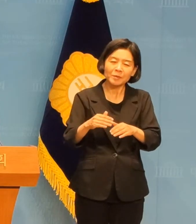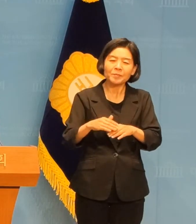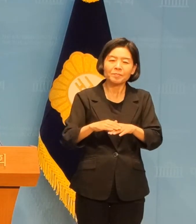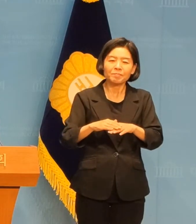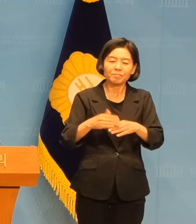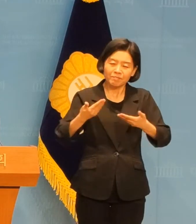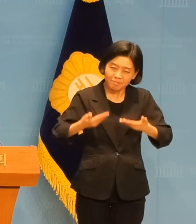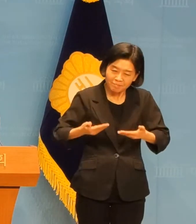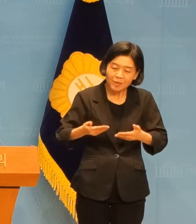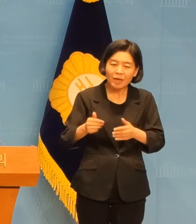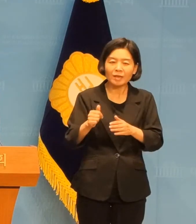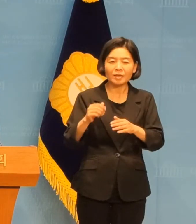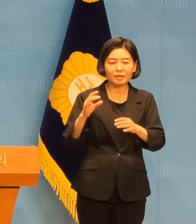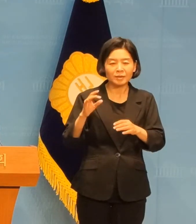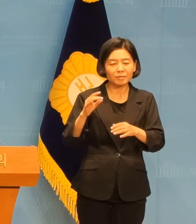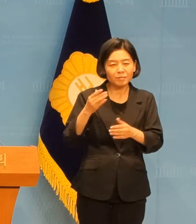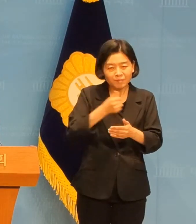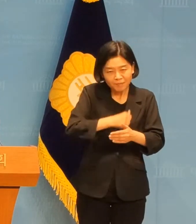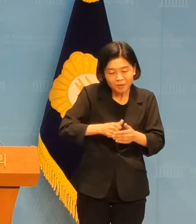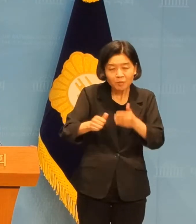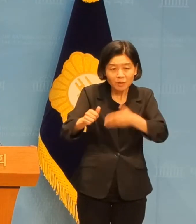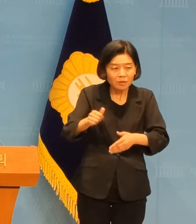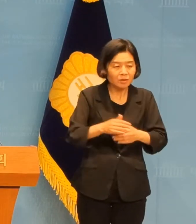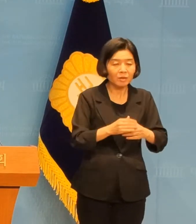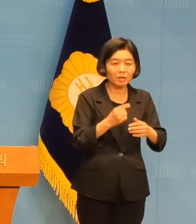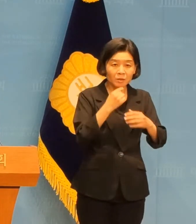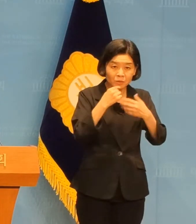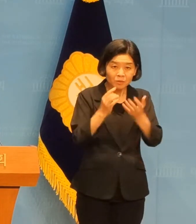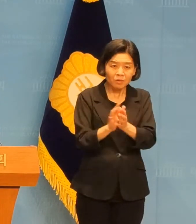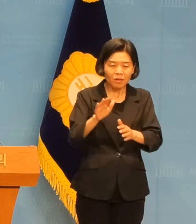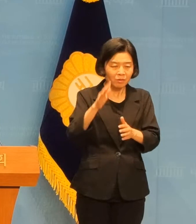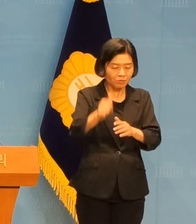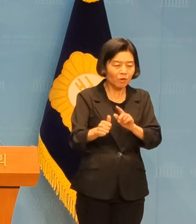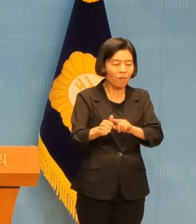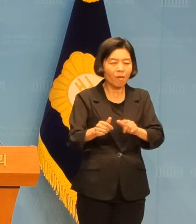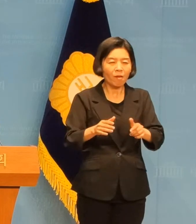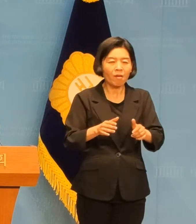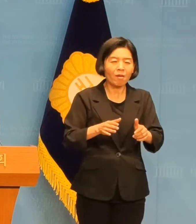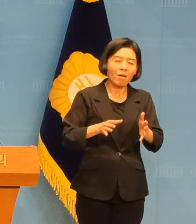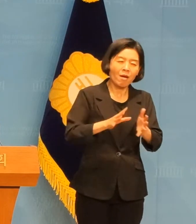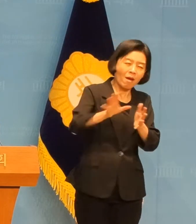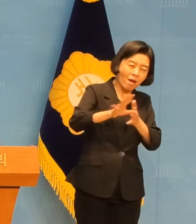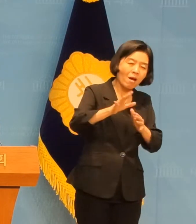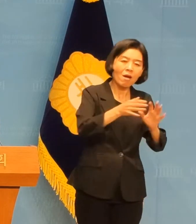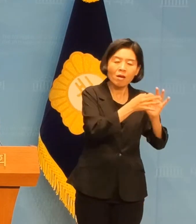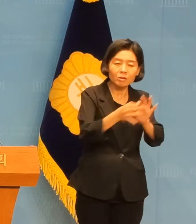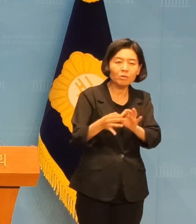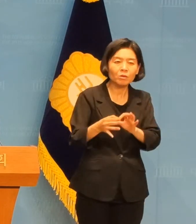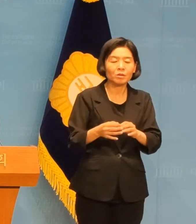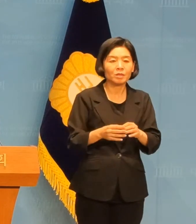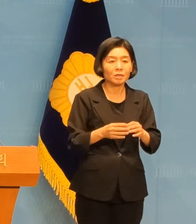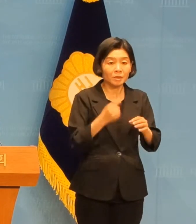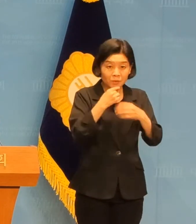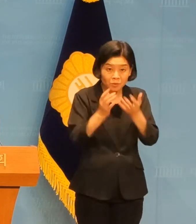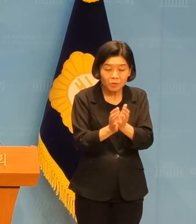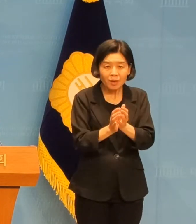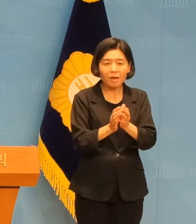않고 폭주하고 있습니다. 민주당이 개딸로 불리는 강성 지지층에만